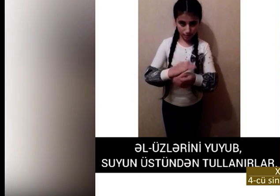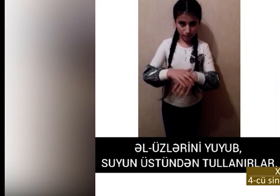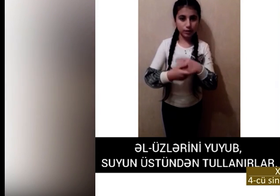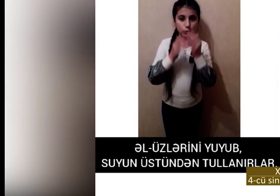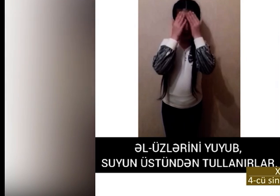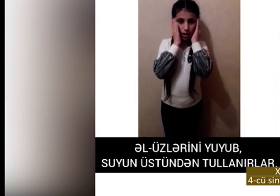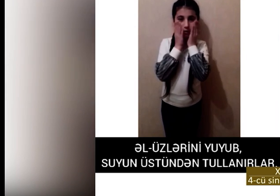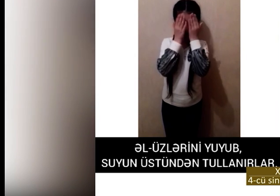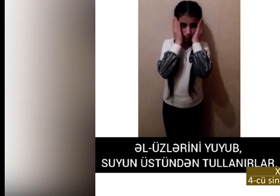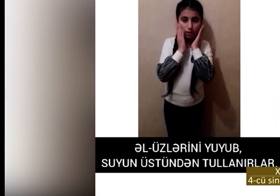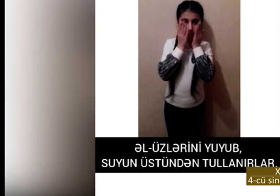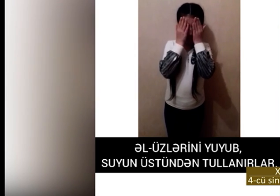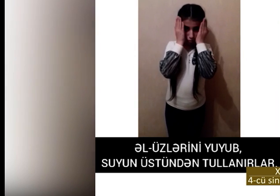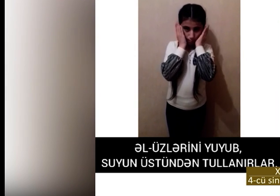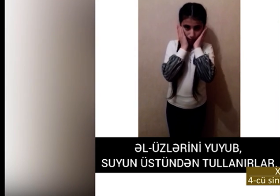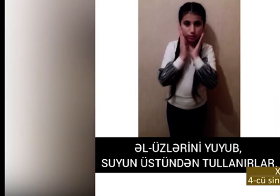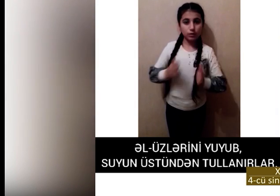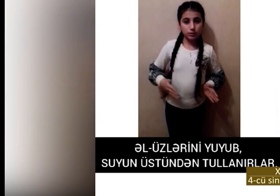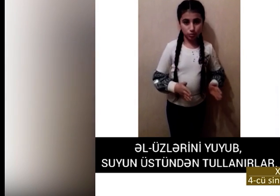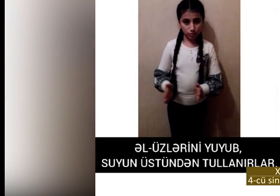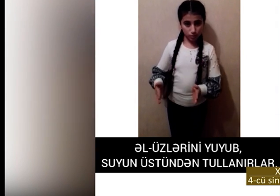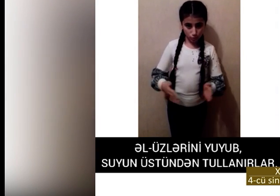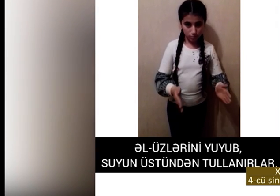Əl üzlərini yuyub suyun üstündən tullanırlar.